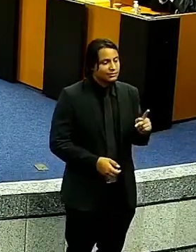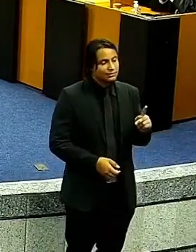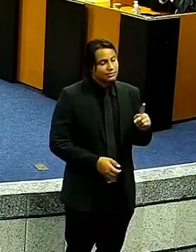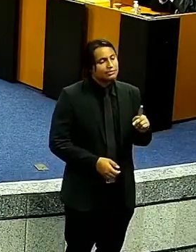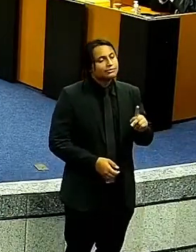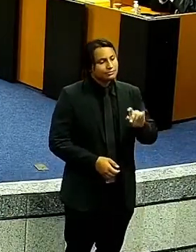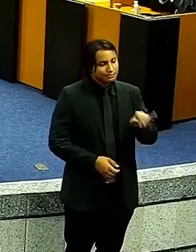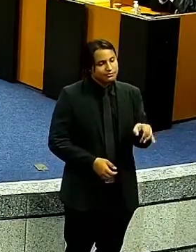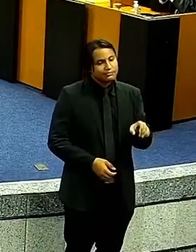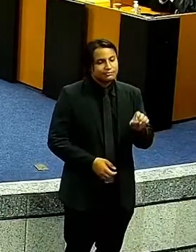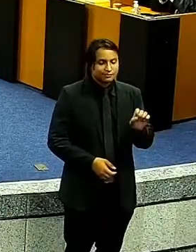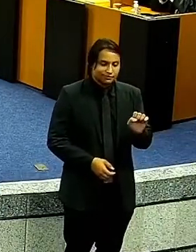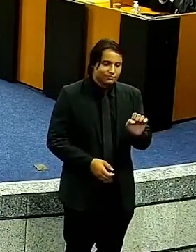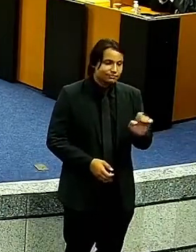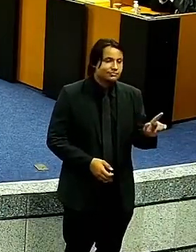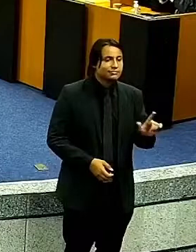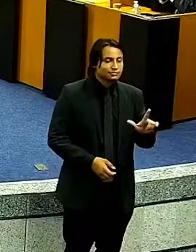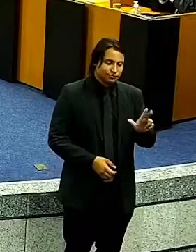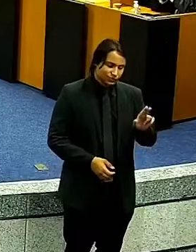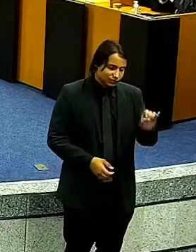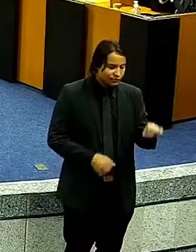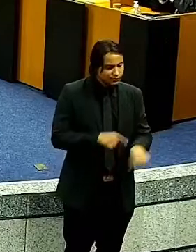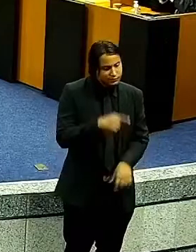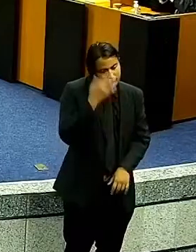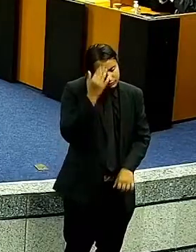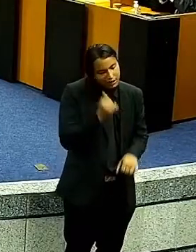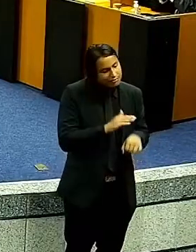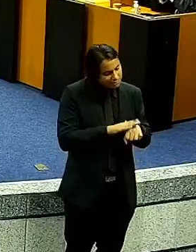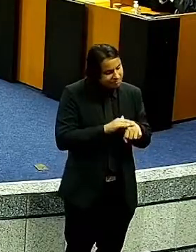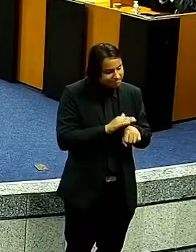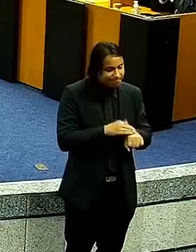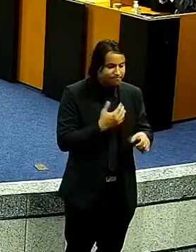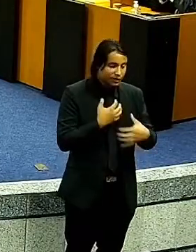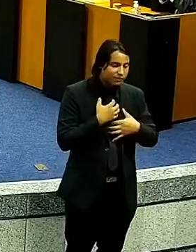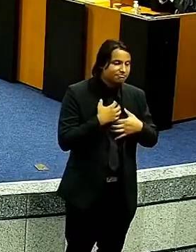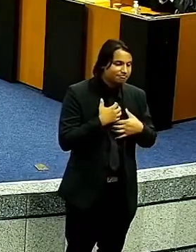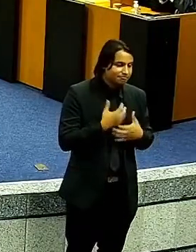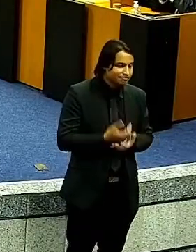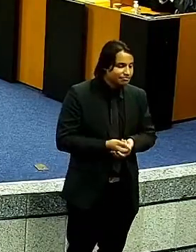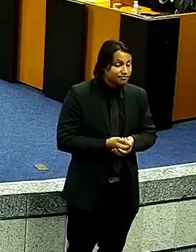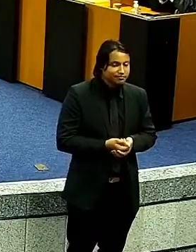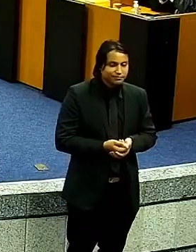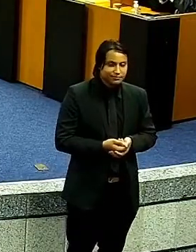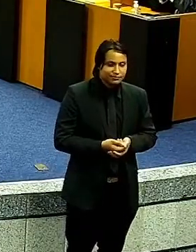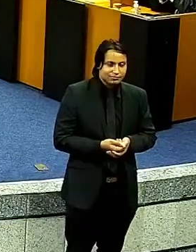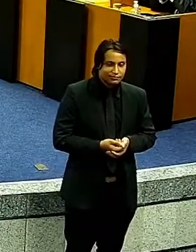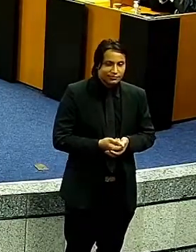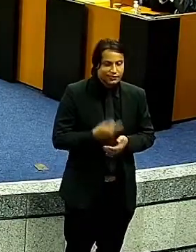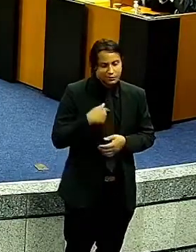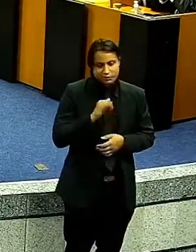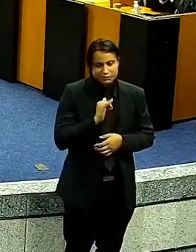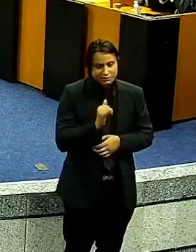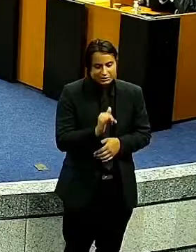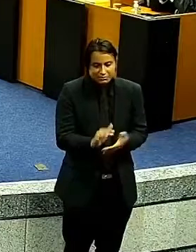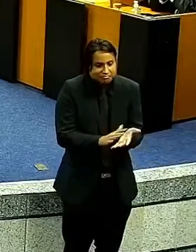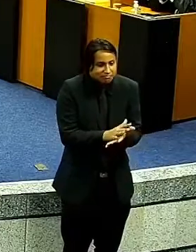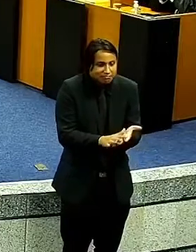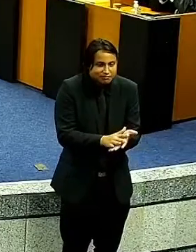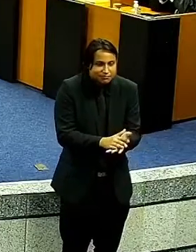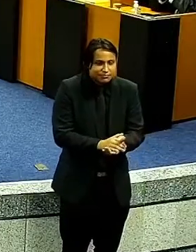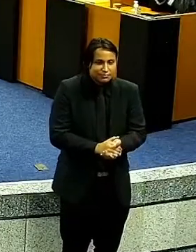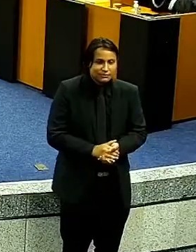Zé luí você sabe o carinho que tem por você né não vou dizer mais